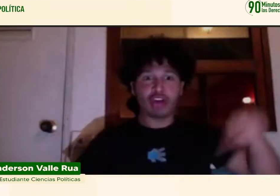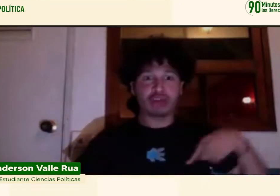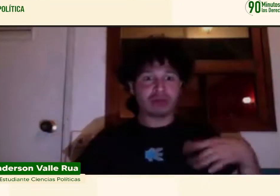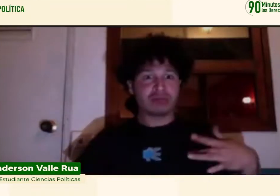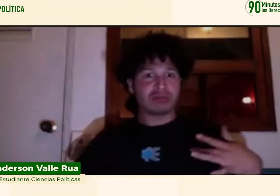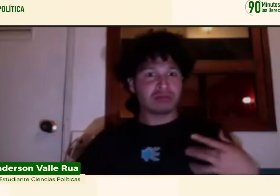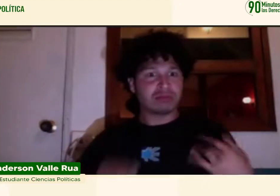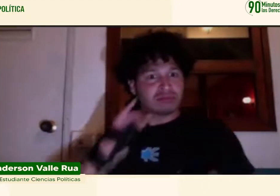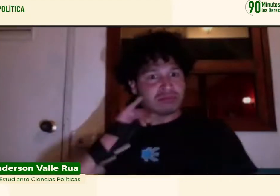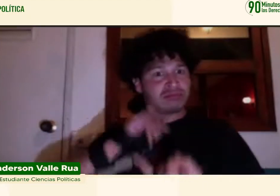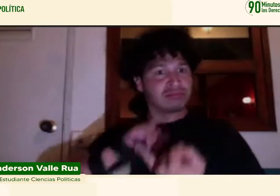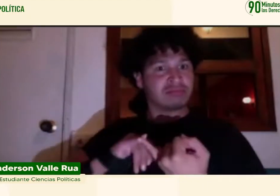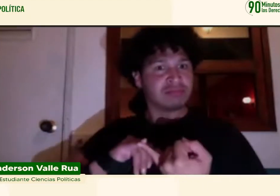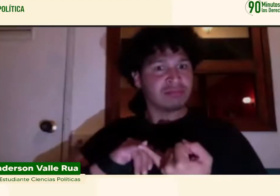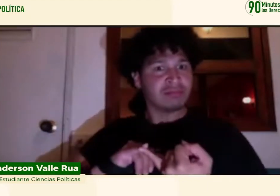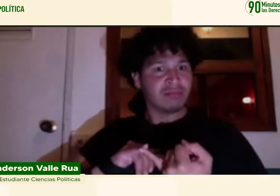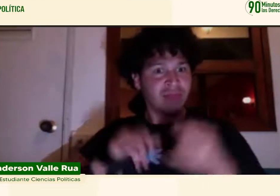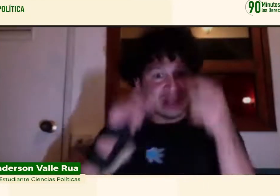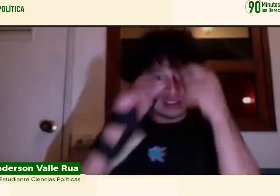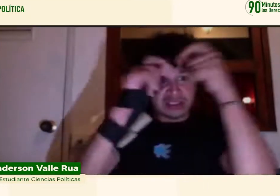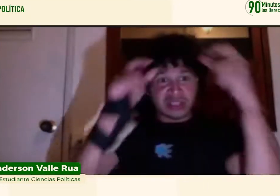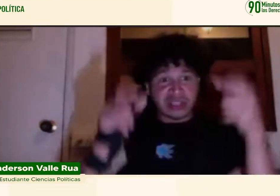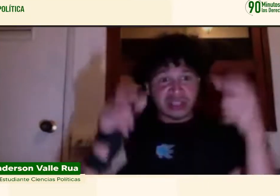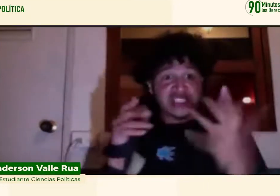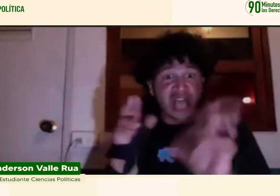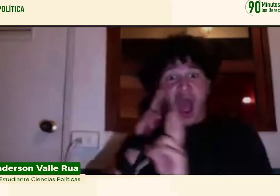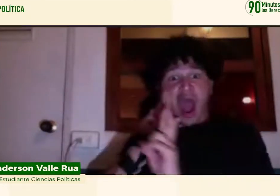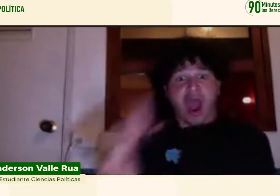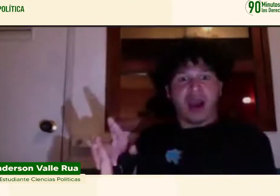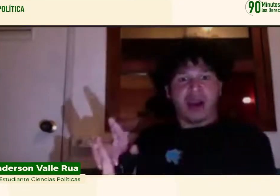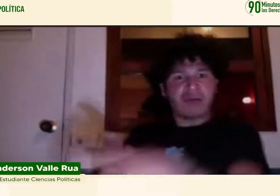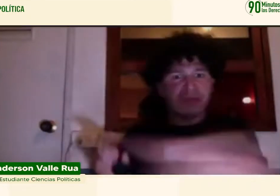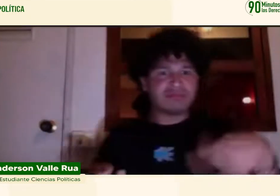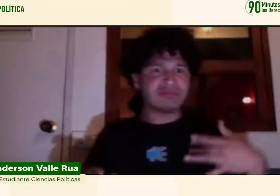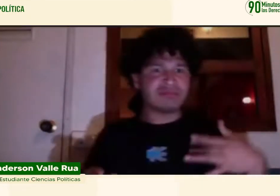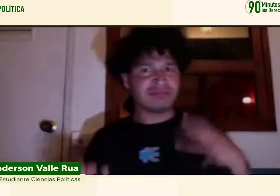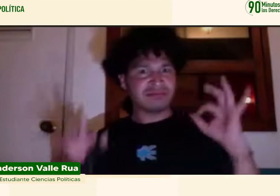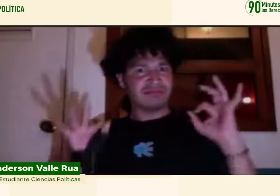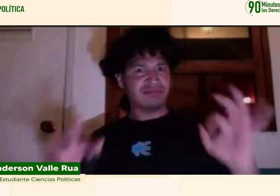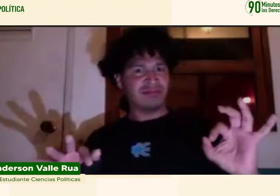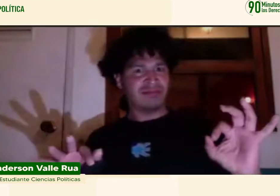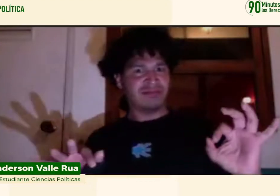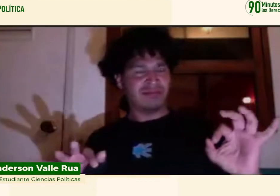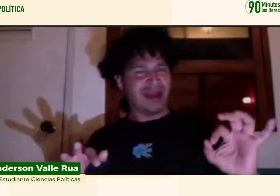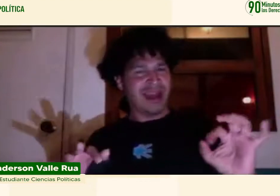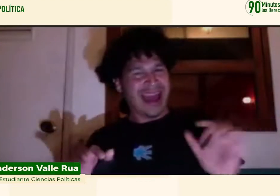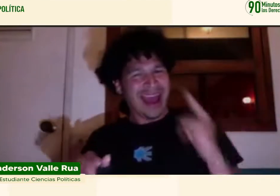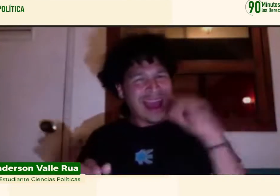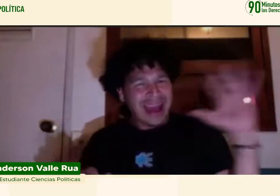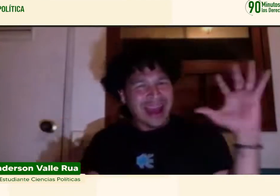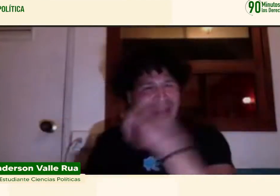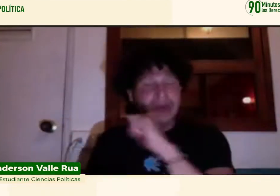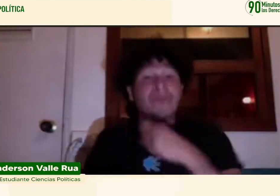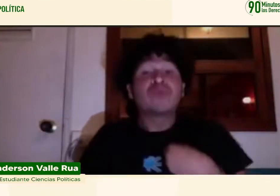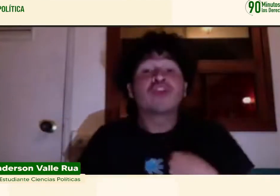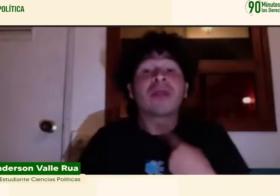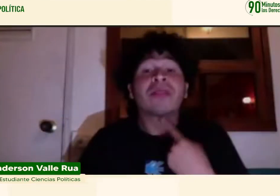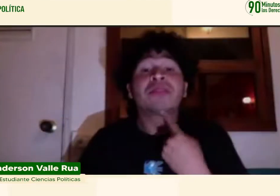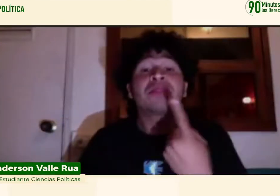como una federación nacional en la cual pues todos tenemos una conexión clara que nos simplifica que nos regule que nos integra y